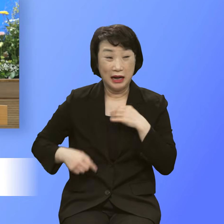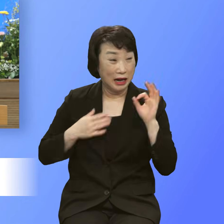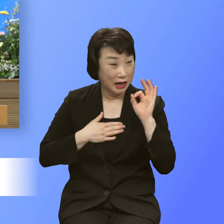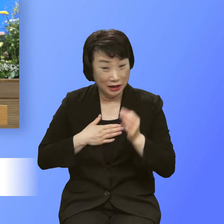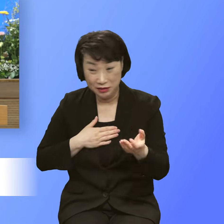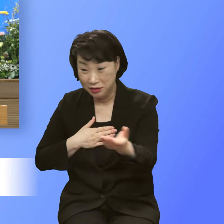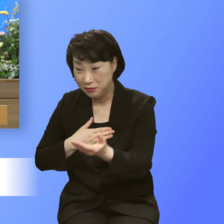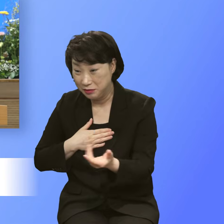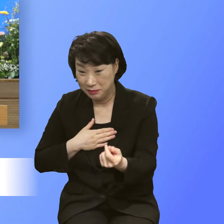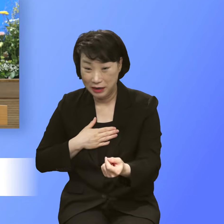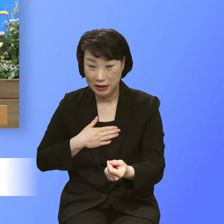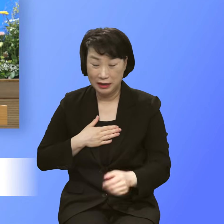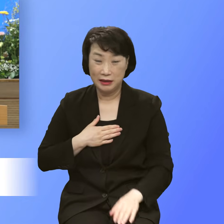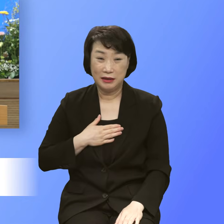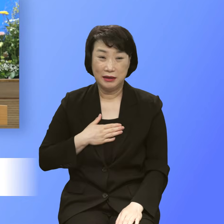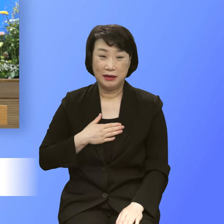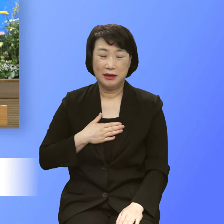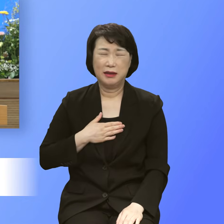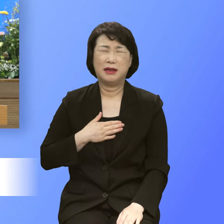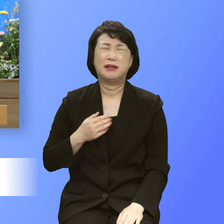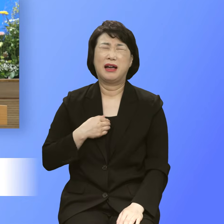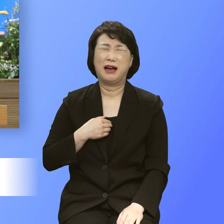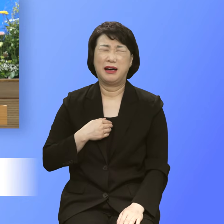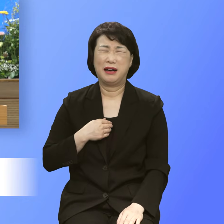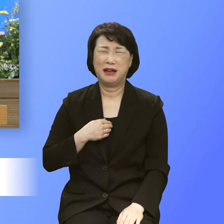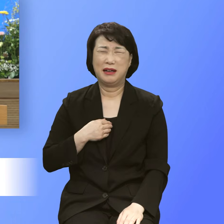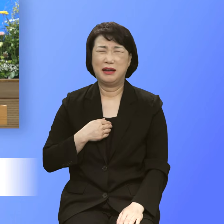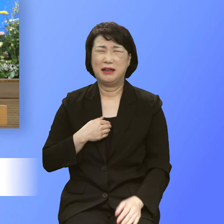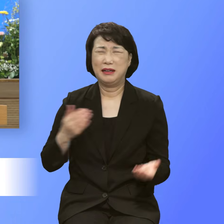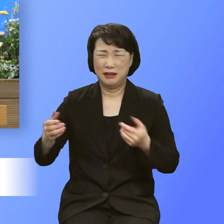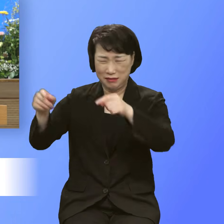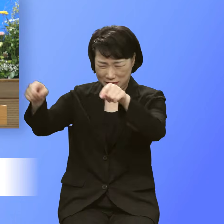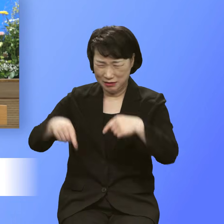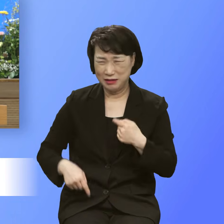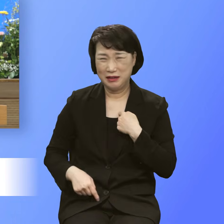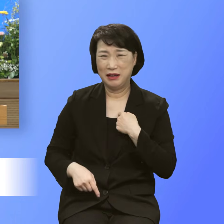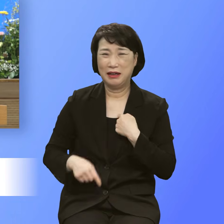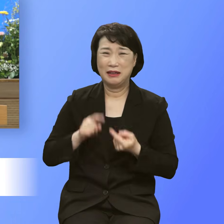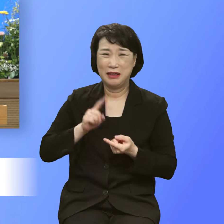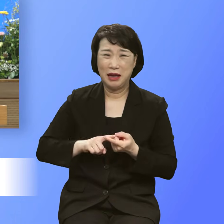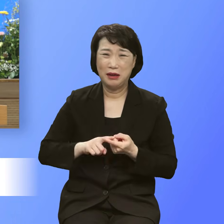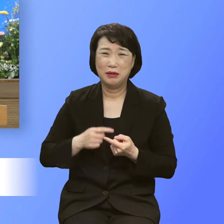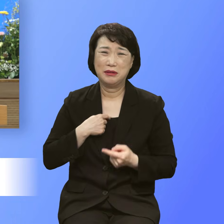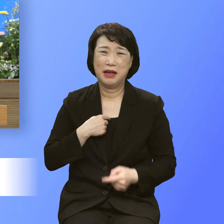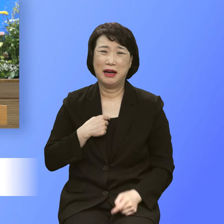이해돼요? 내 말. 내가 그런 사람이에요.